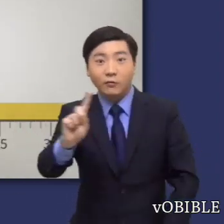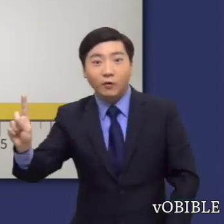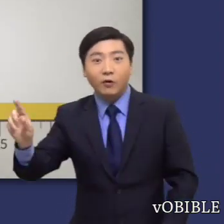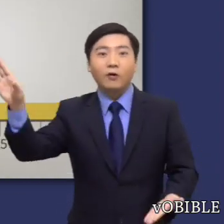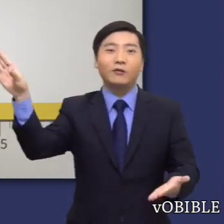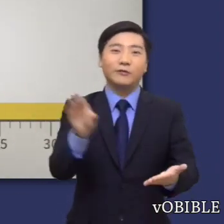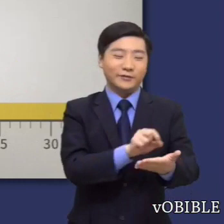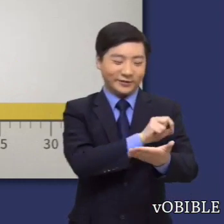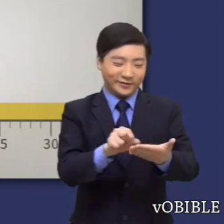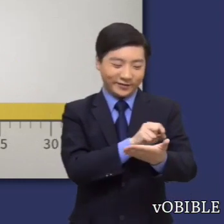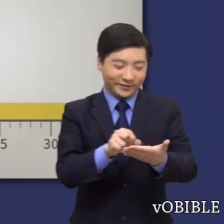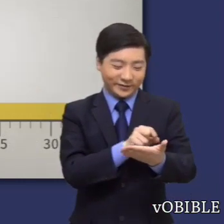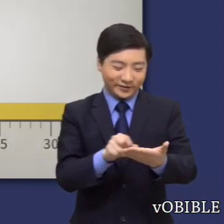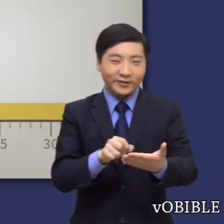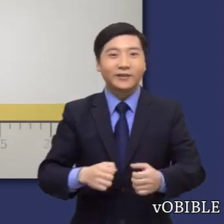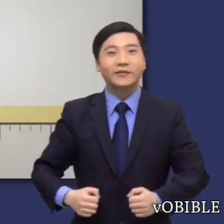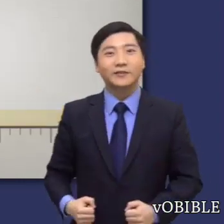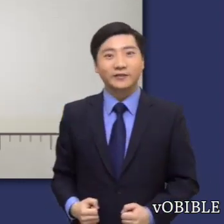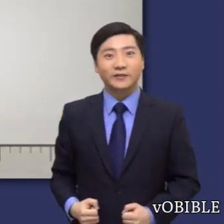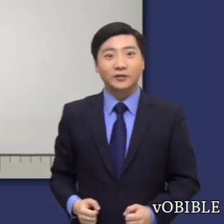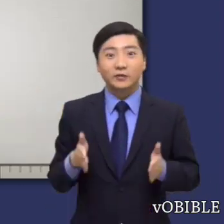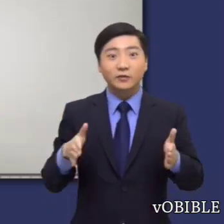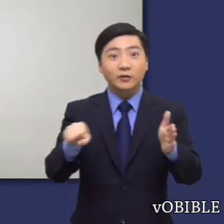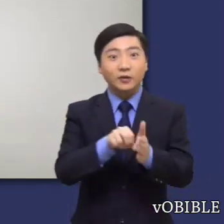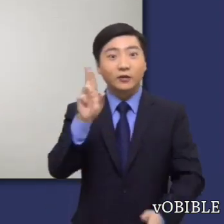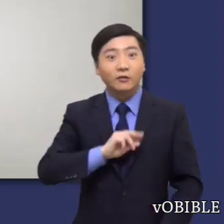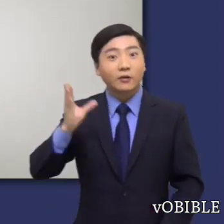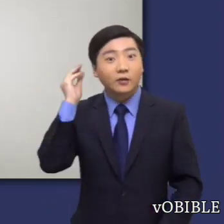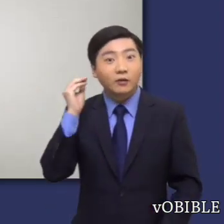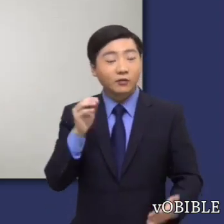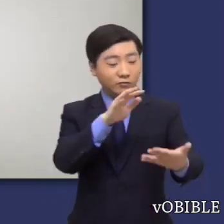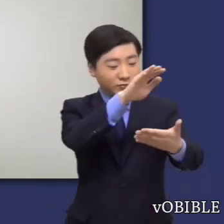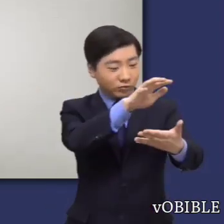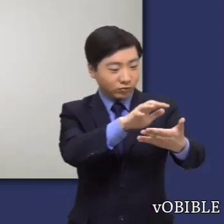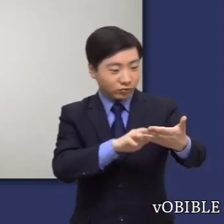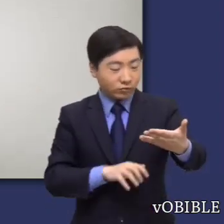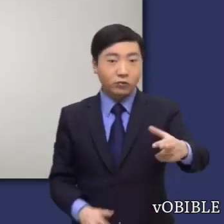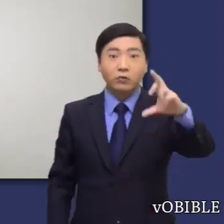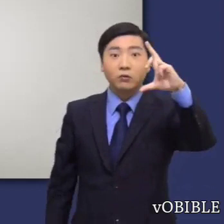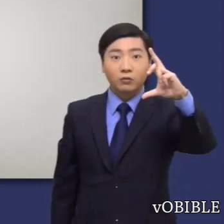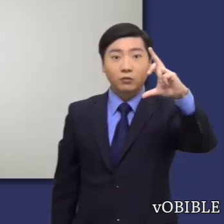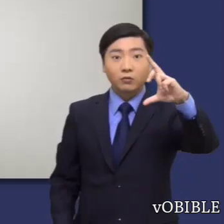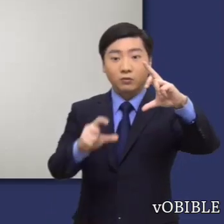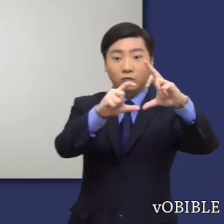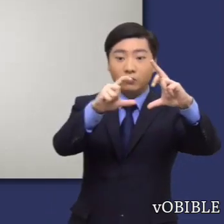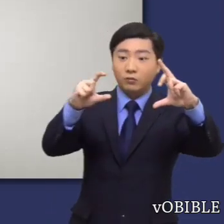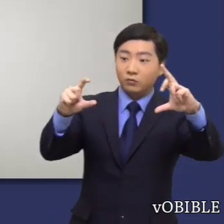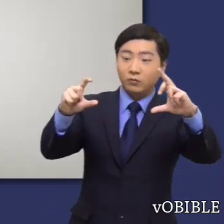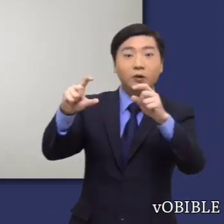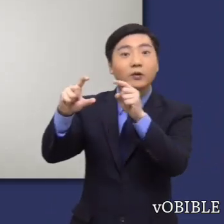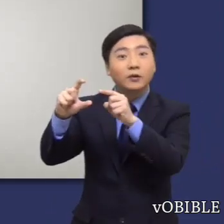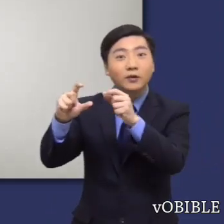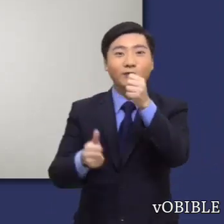按照事情的先后次序写下这本福音书。路加福音有差不多60%